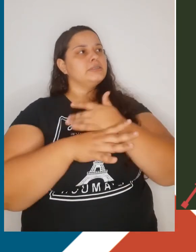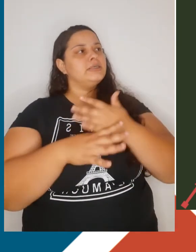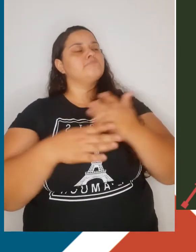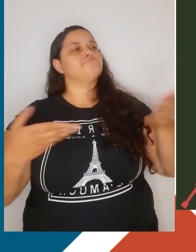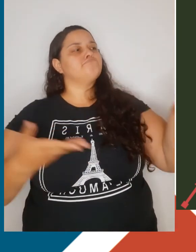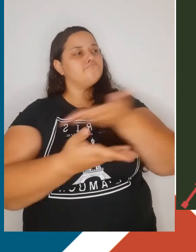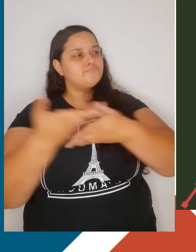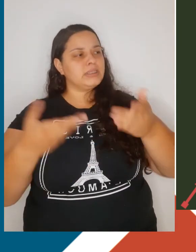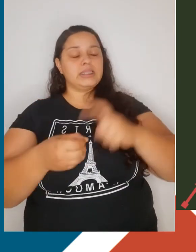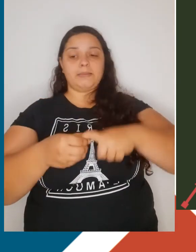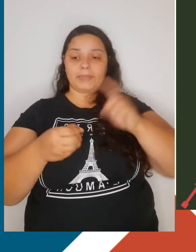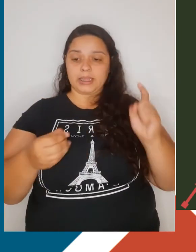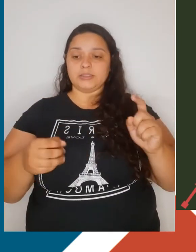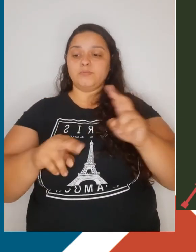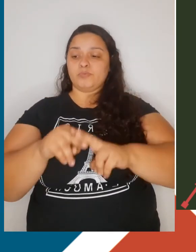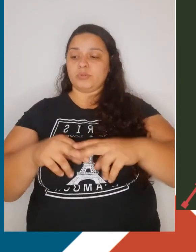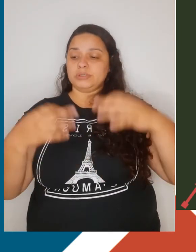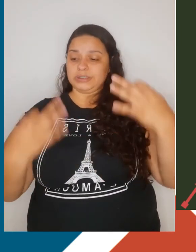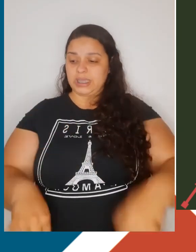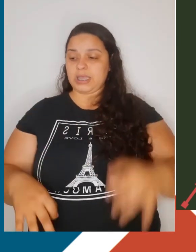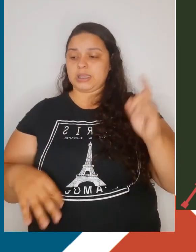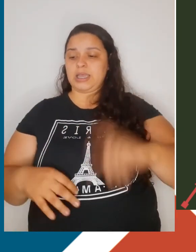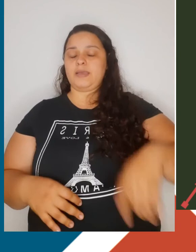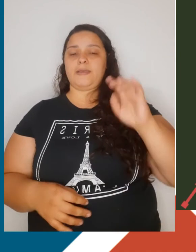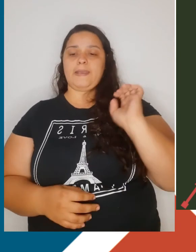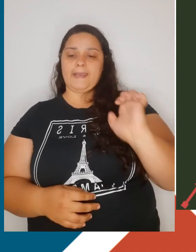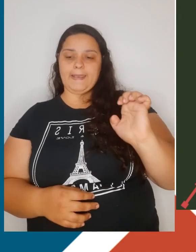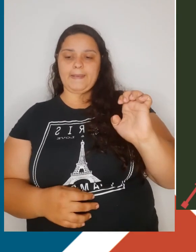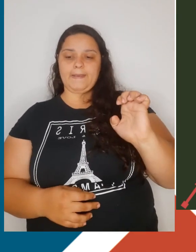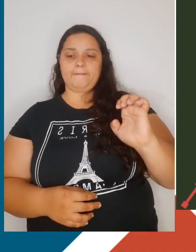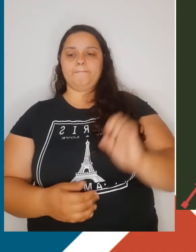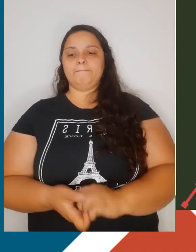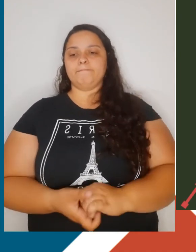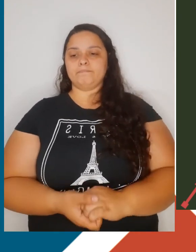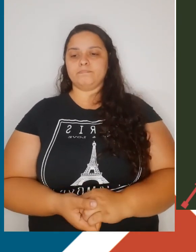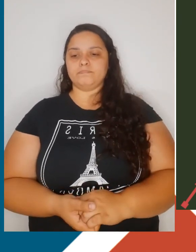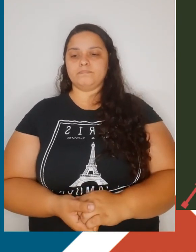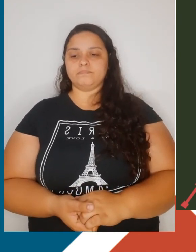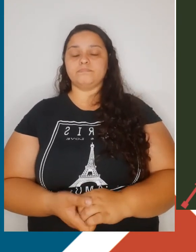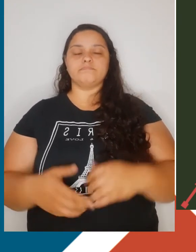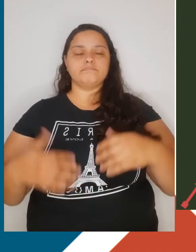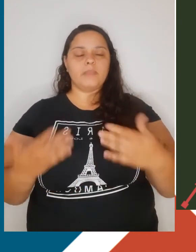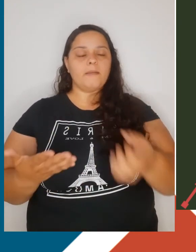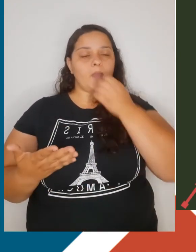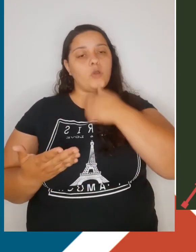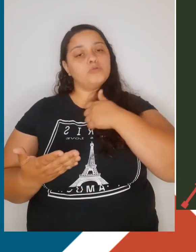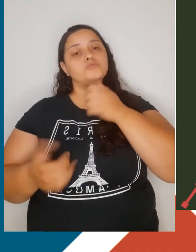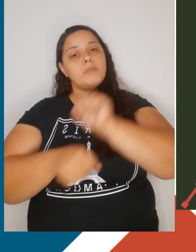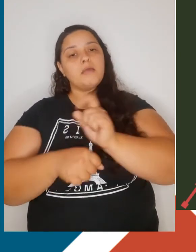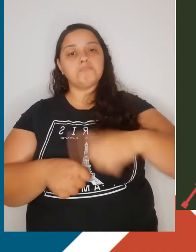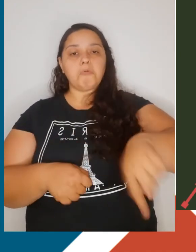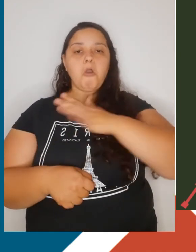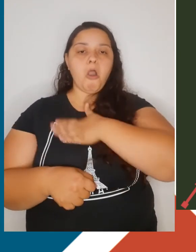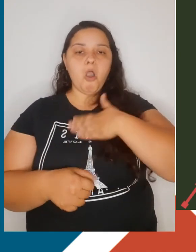permanece para além dos processos de independência. É por isso que a alternativa correta é a alternativa E.